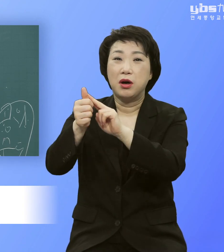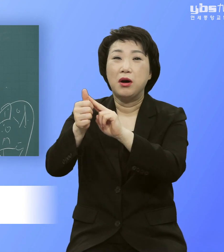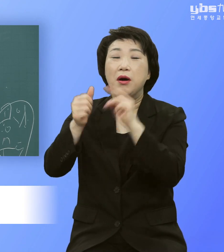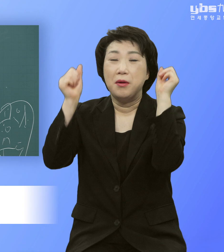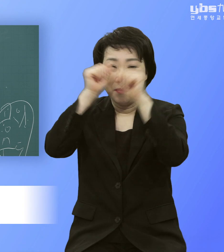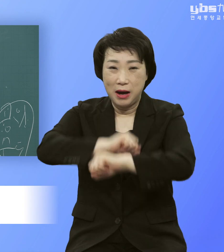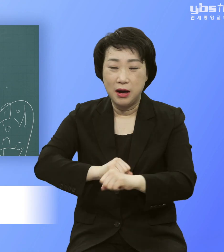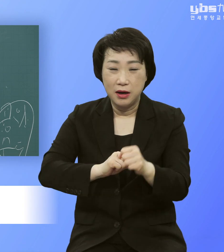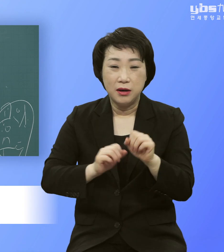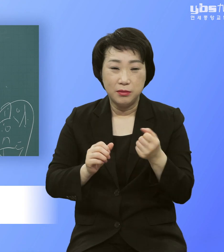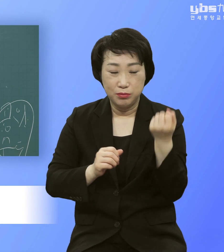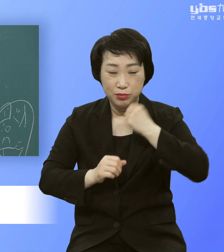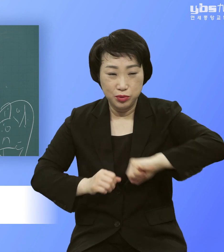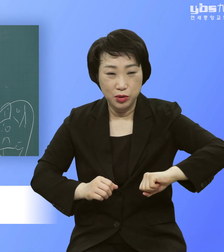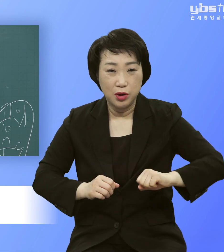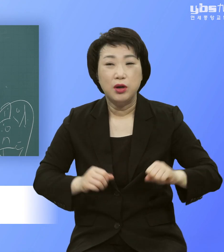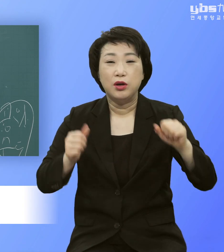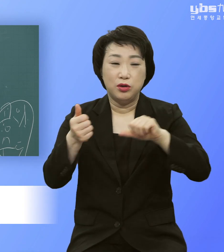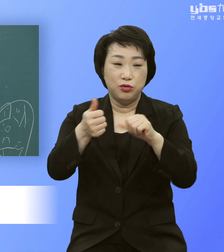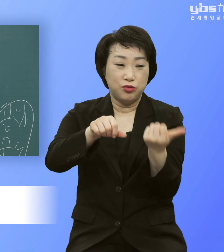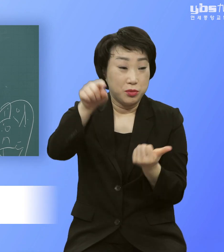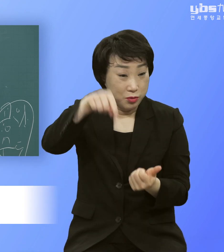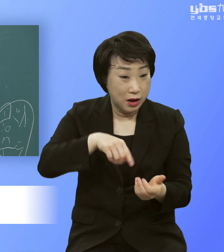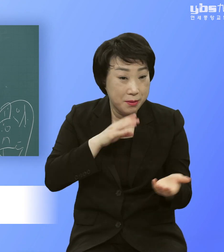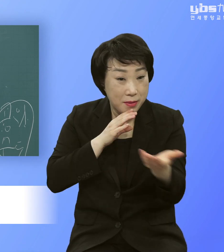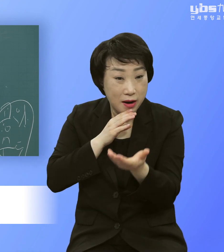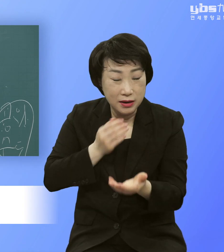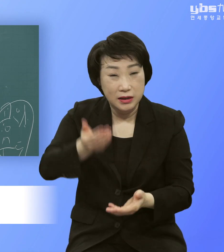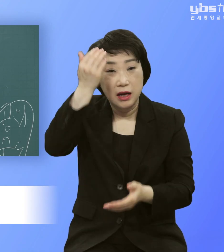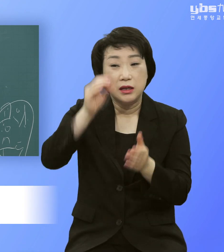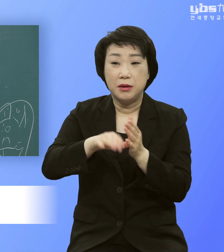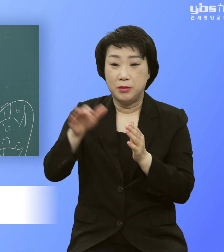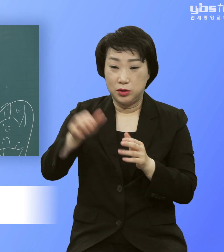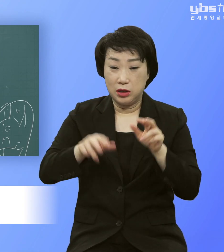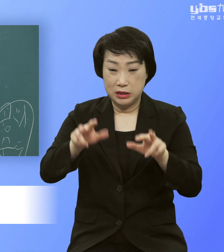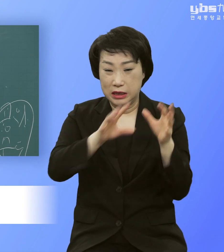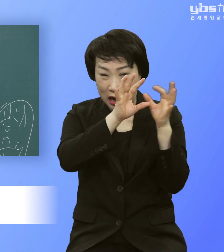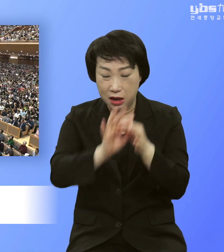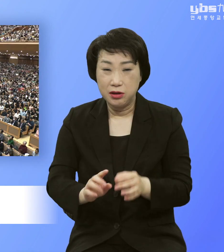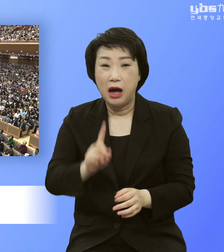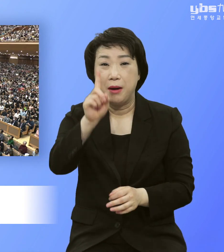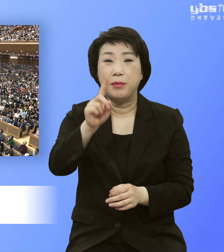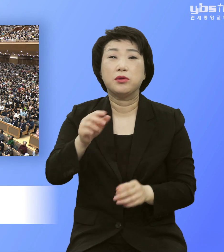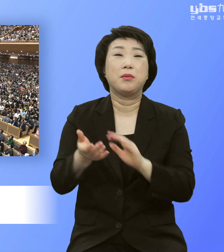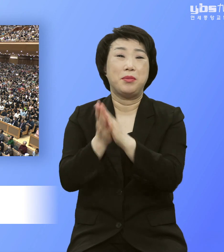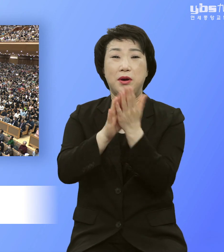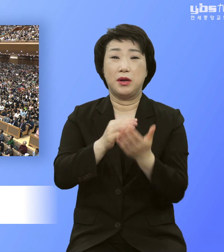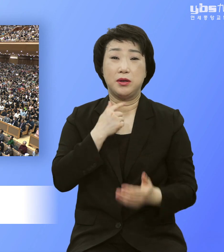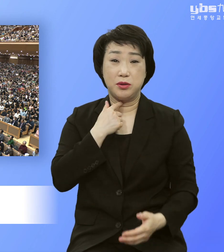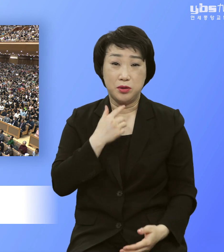우리는 반드시 옛부터 지금까지 단 한 번도 변한 사실이 없다 이 말이에요.